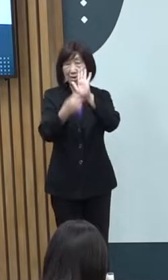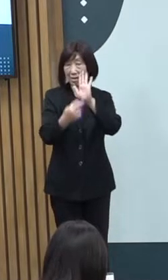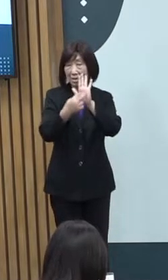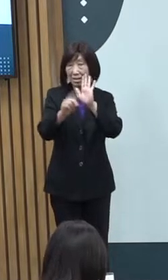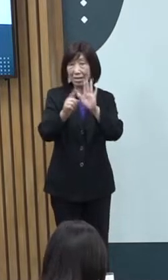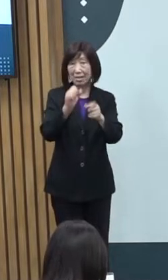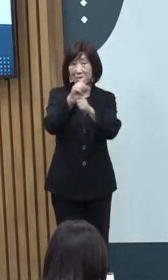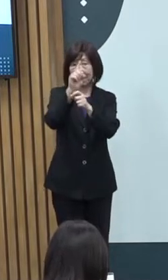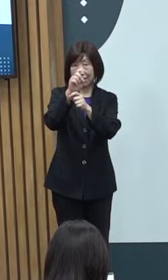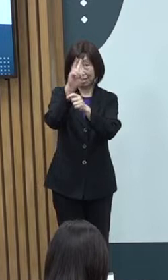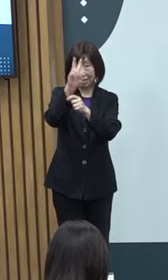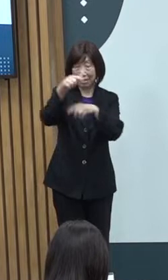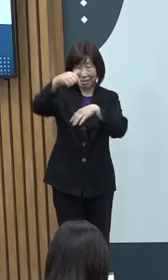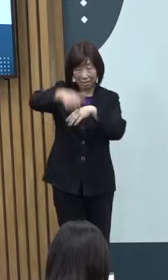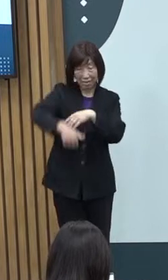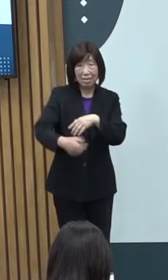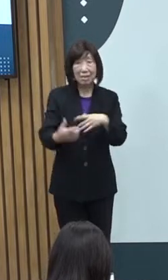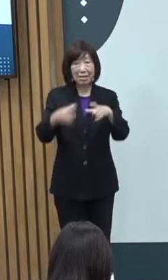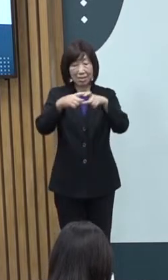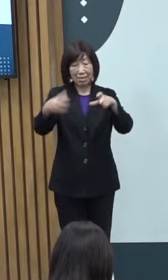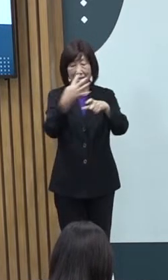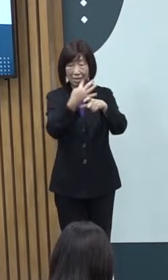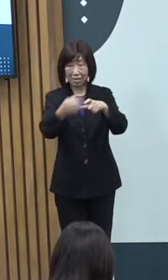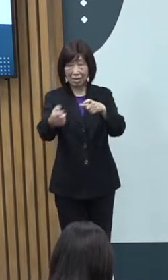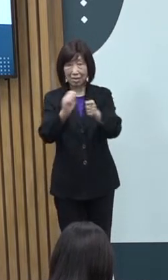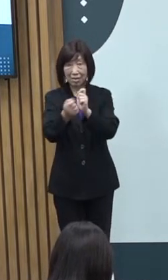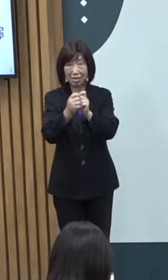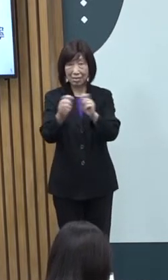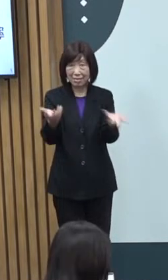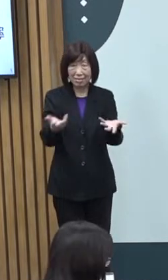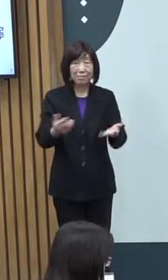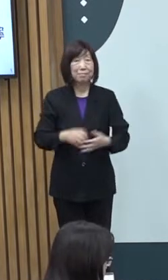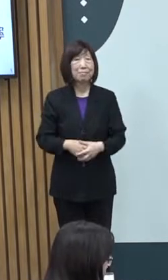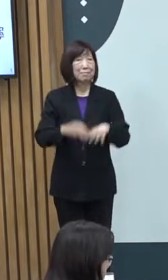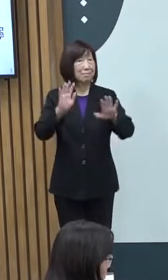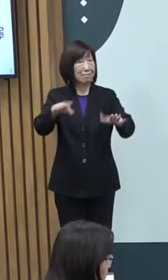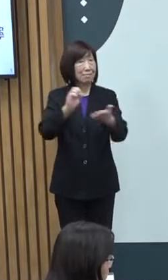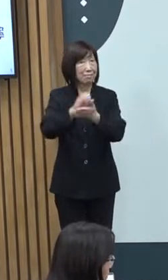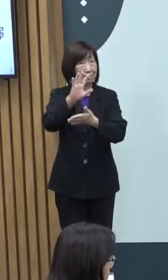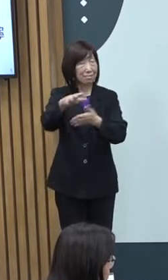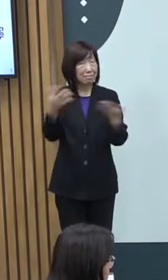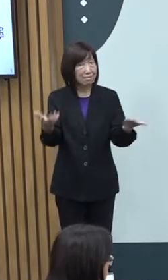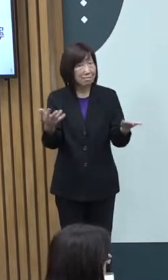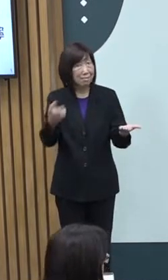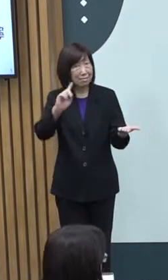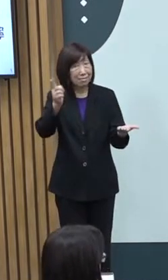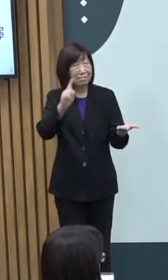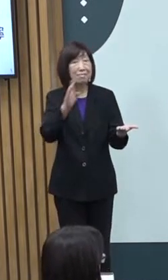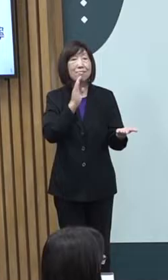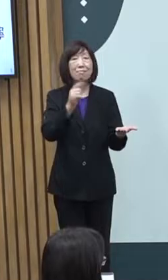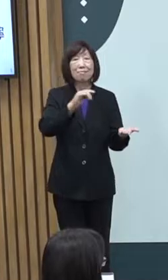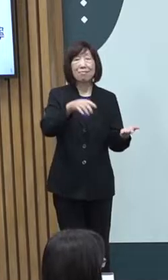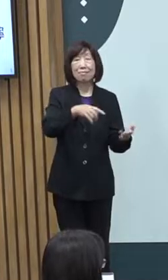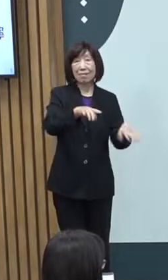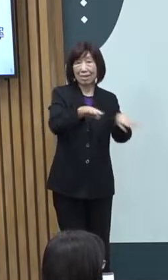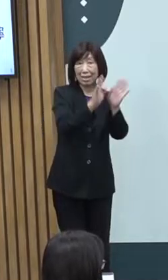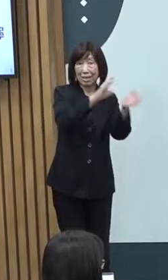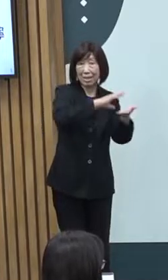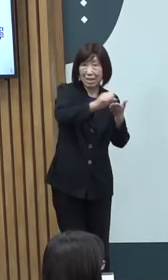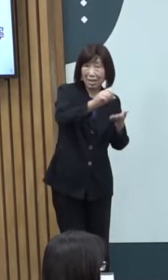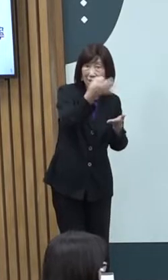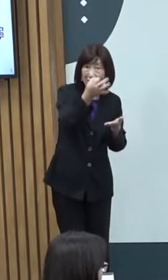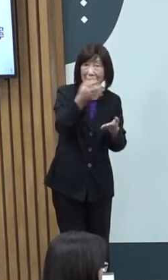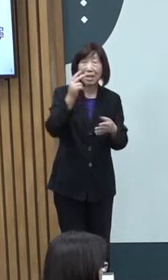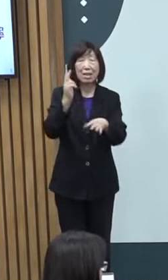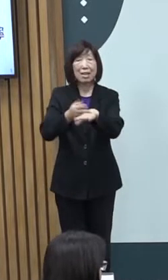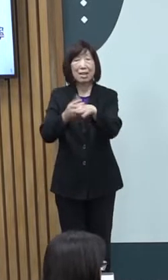明112年下期牌照税开征的相关事宜。那我们今天的报告大纲呢，会包括开征资讯、多元缴讯，还有一些贴